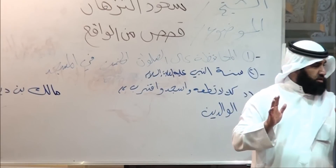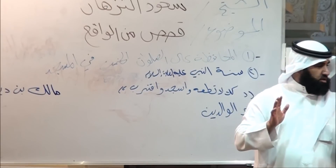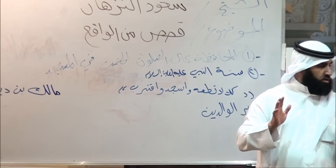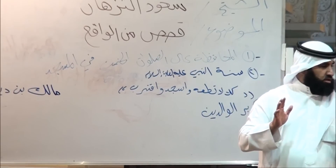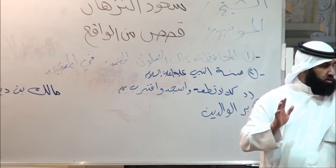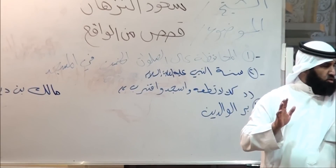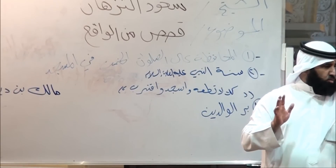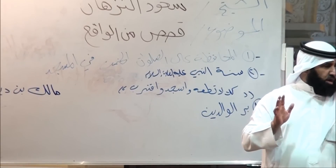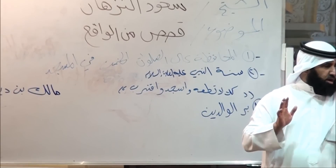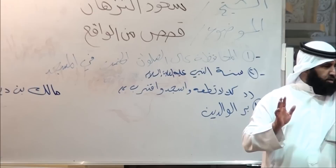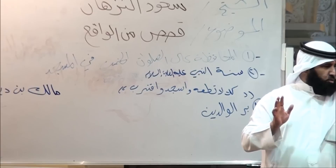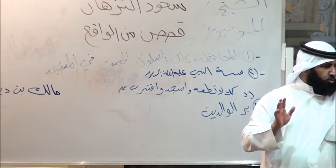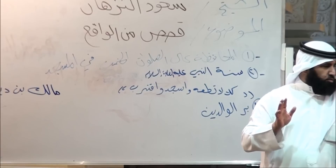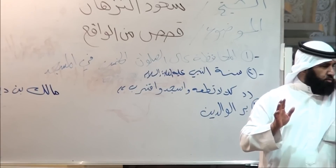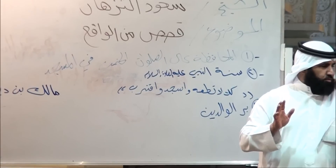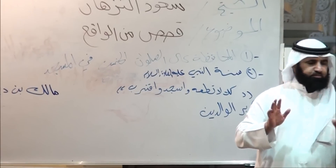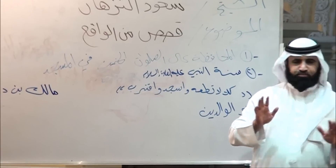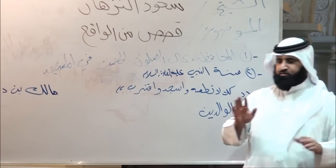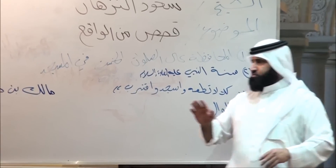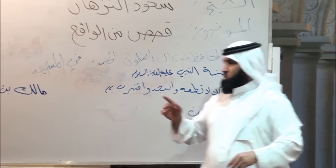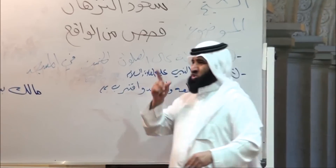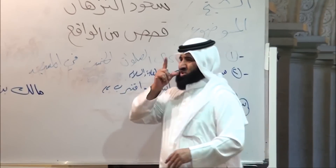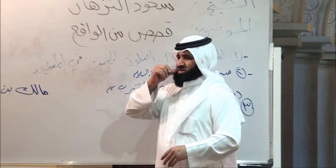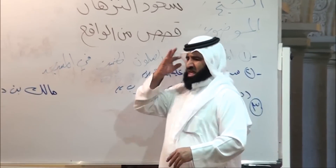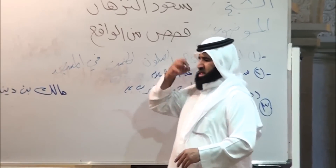ليس مالك. أي. وقال له. أي ما.